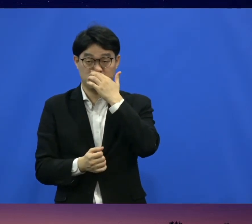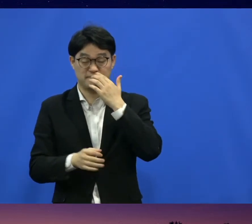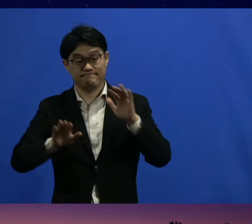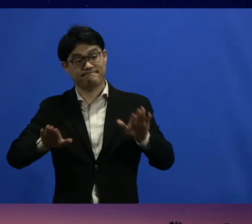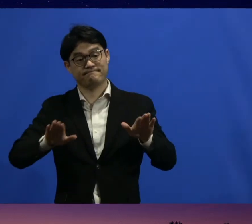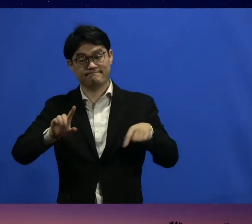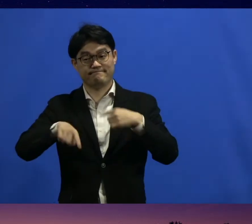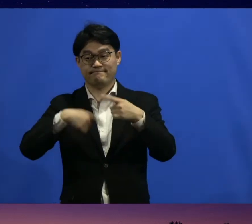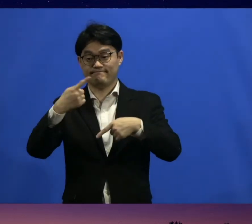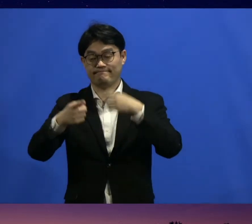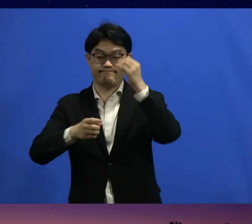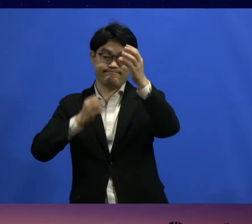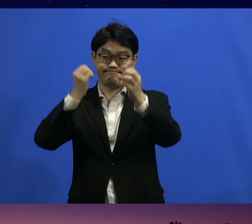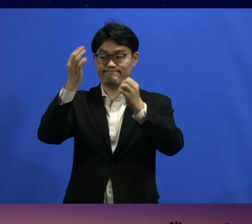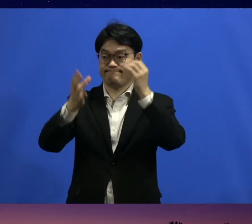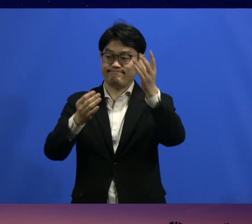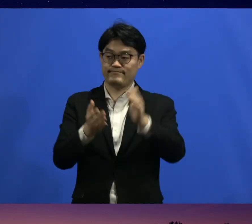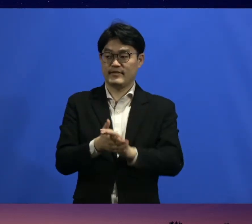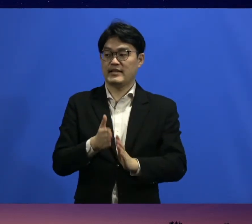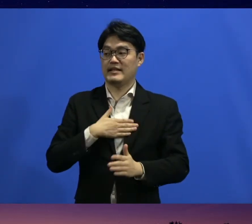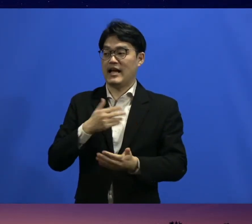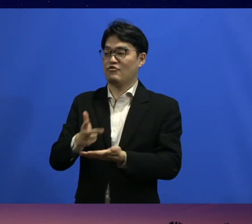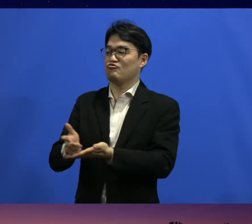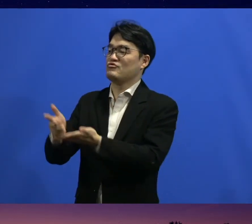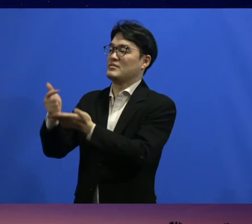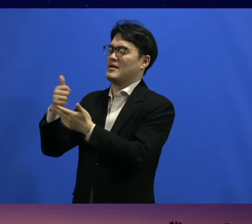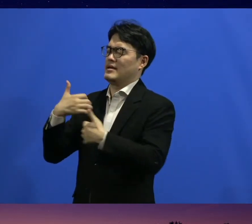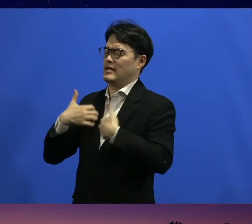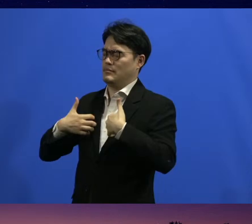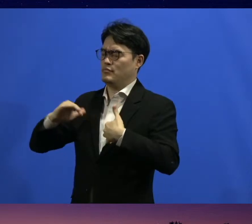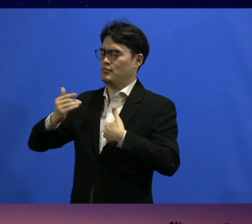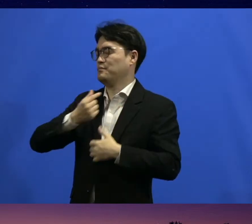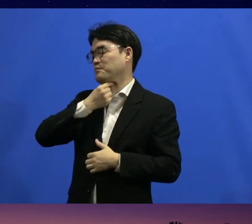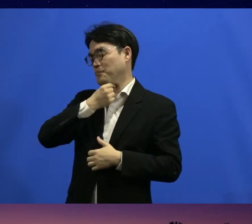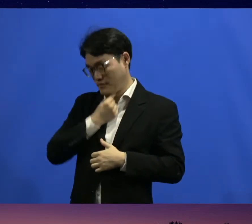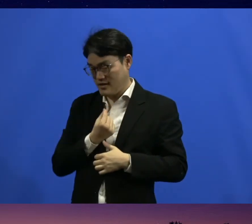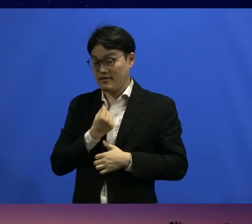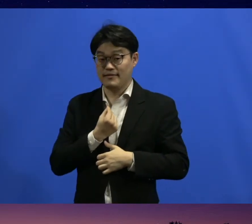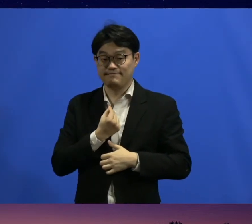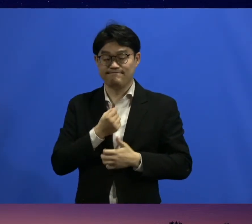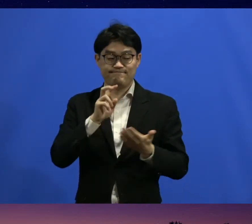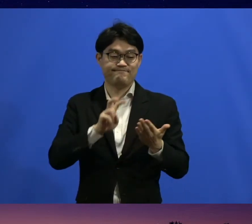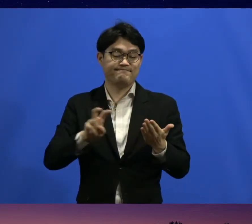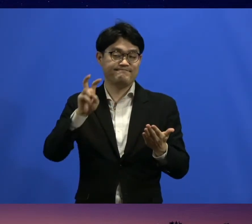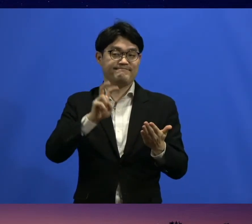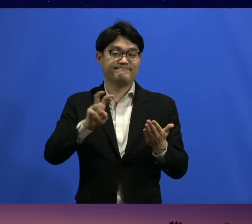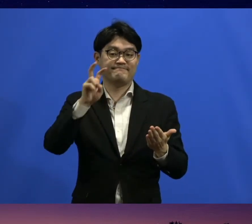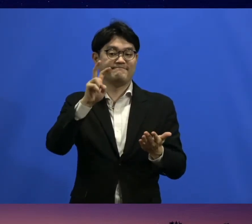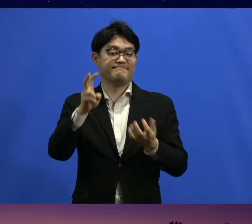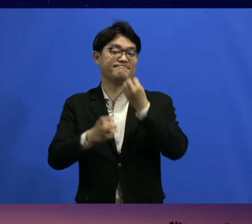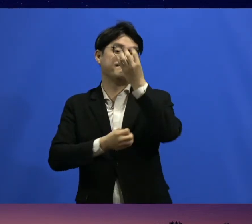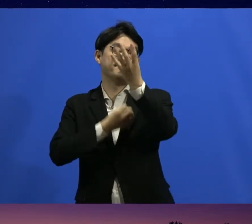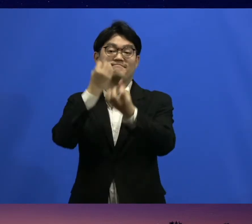찬양하면서 하나님 앞에 나가겠습니다. 나 주님의 기쁨 되기 원하네 230장 찬양하면서 나가겠습니다.